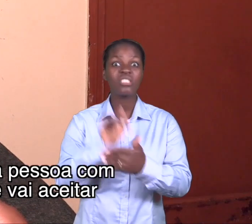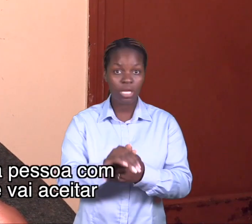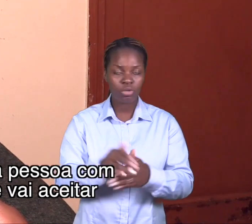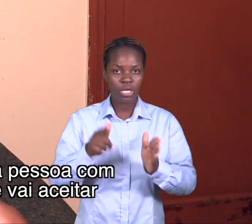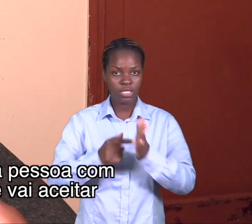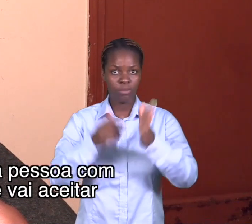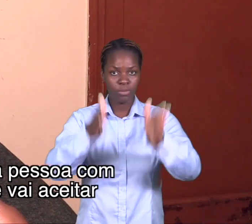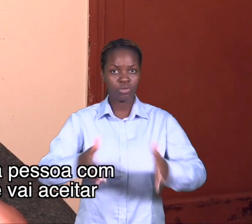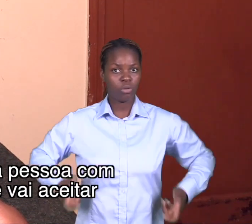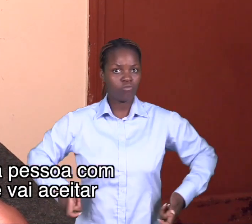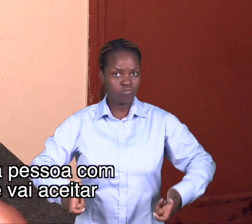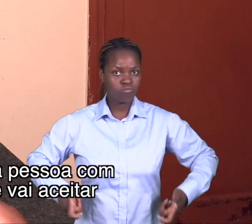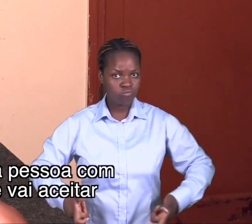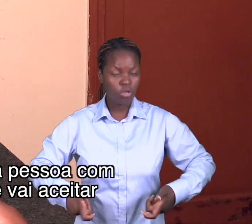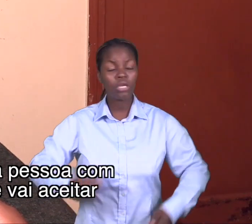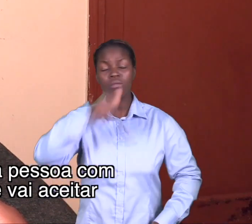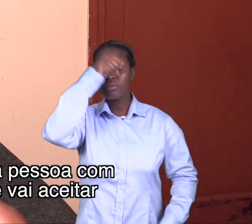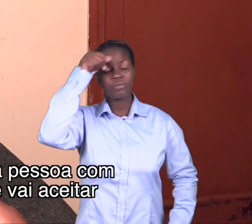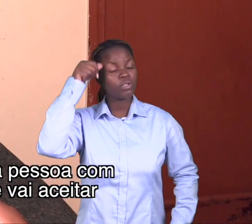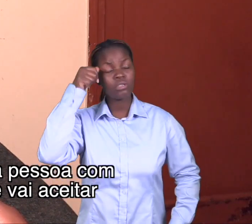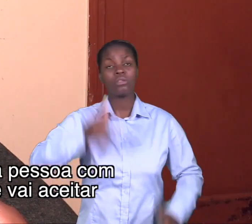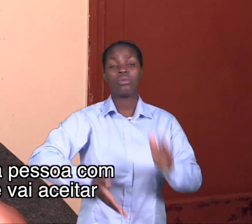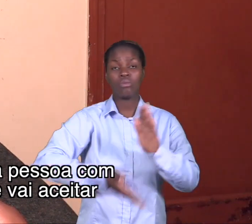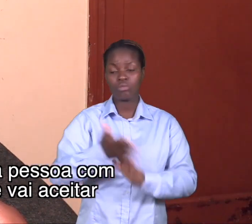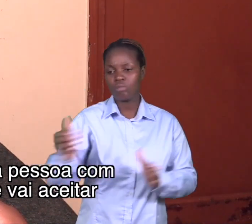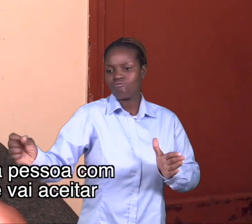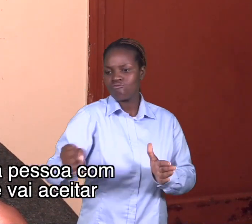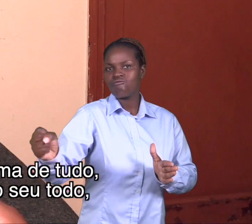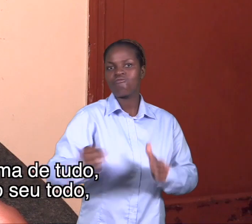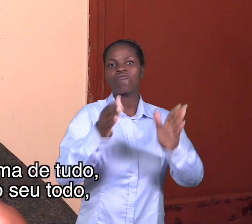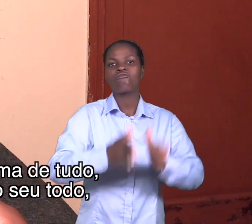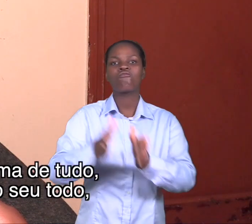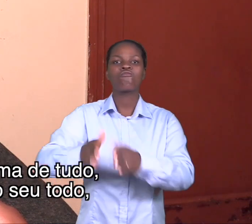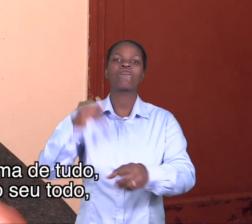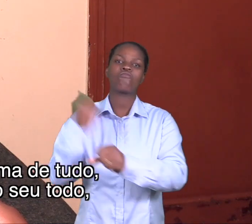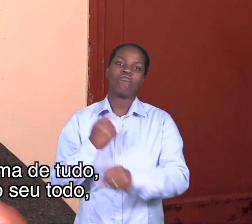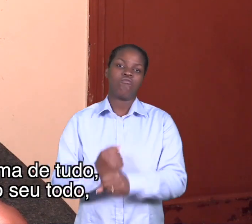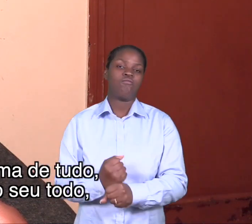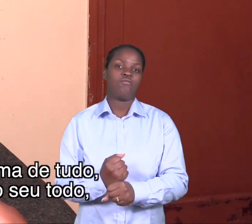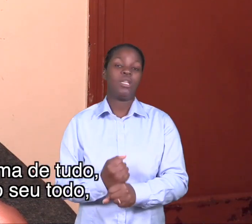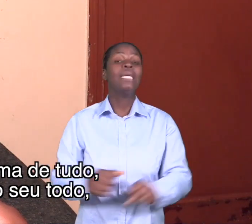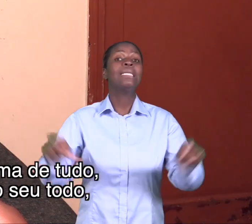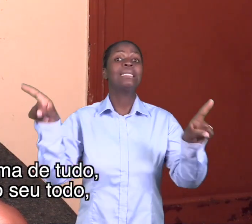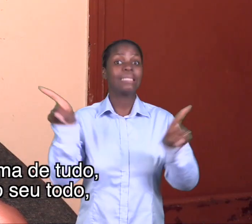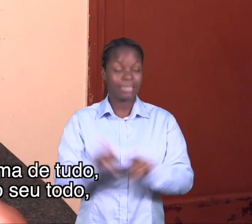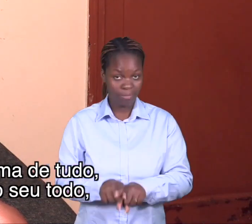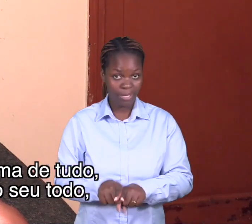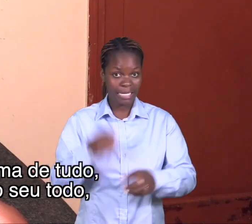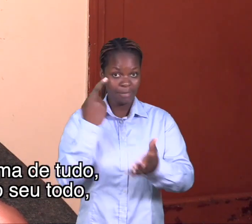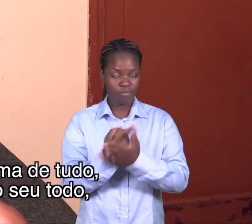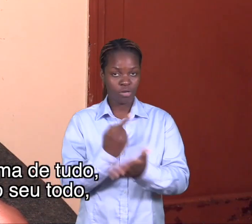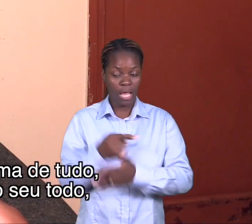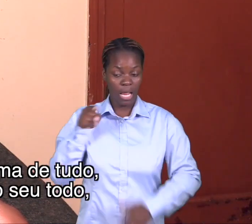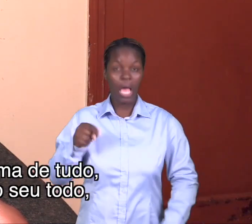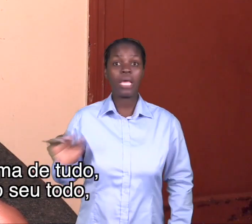para uma pessoa com cadeira de rodas, fica difícil dizer que vai aceitar empregar esta pessoa. E também, acima de tudo, a